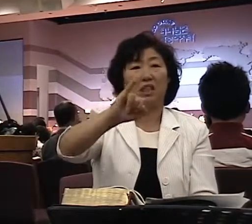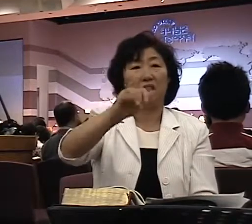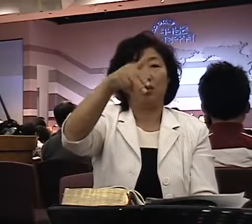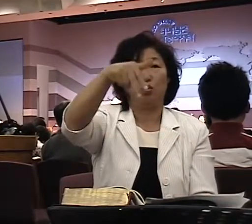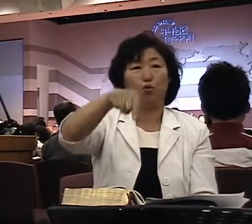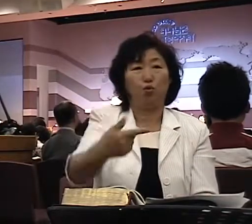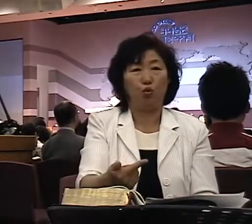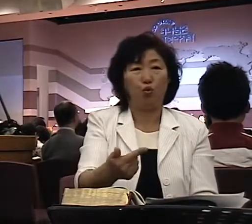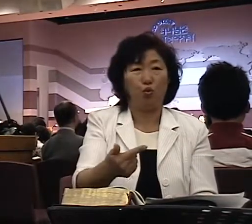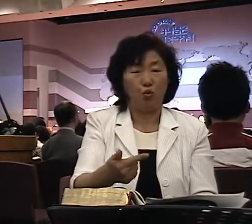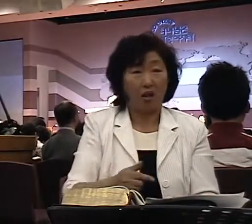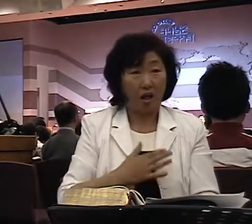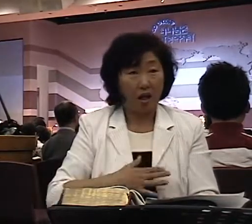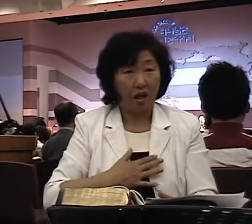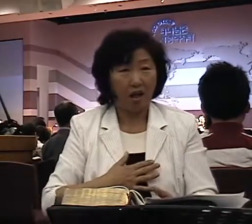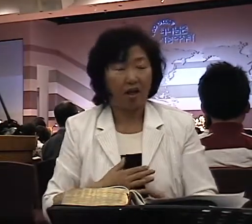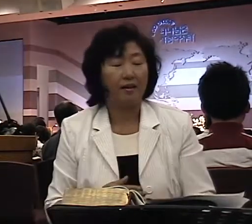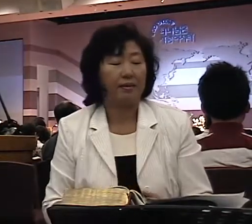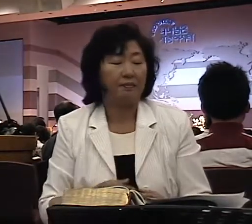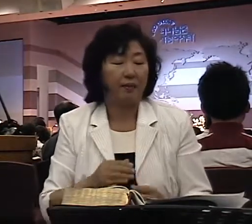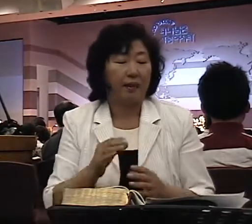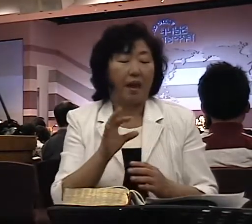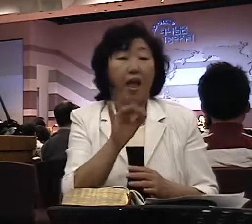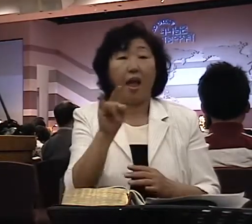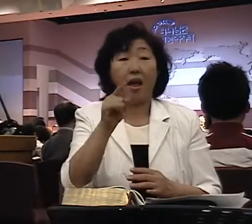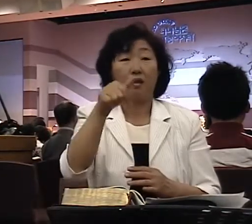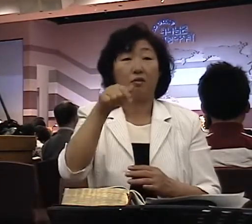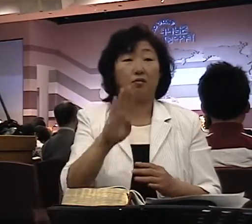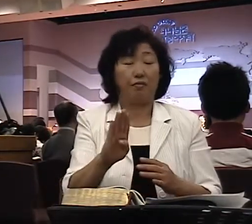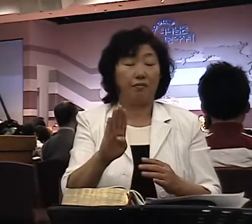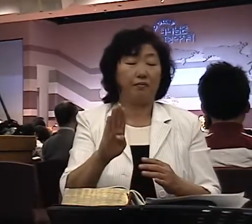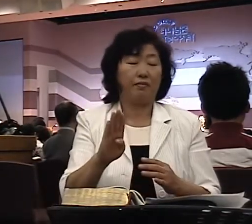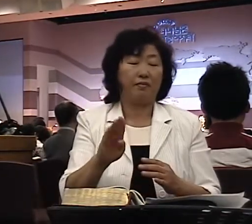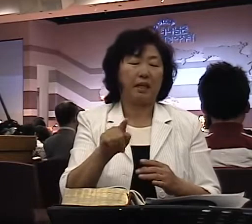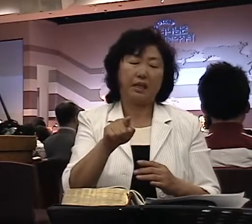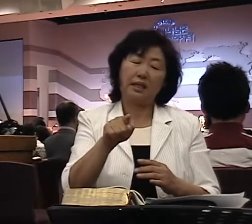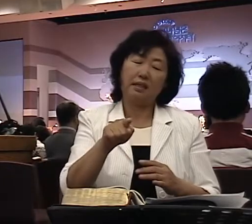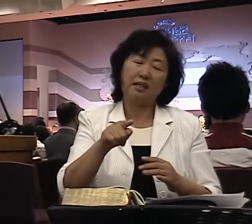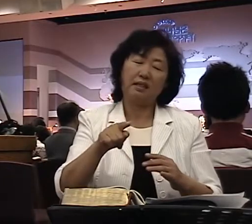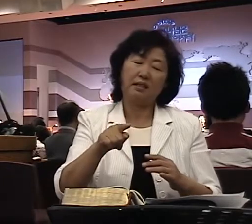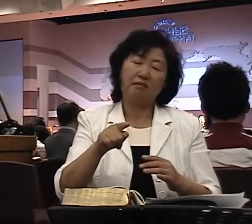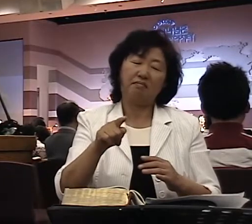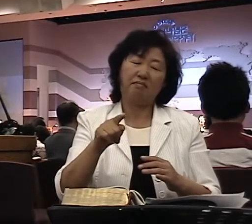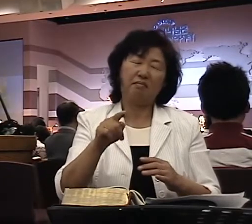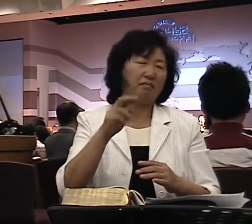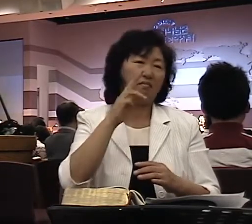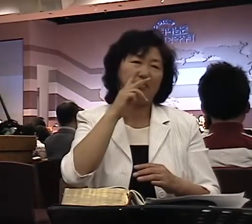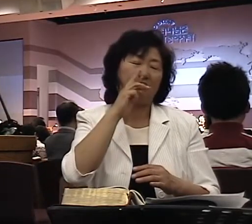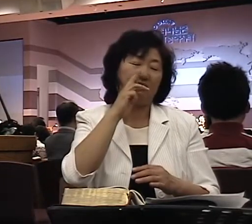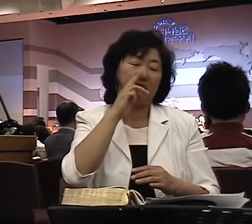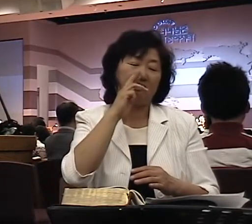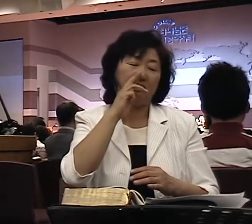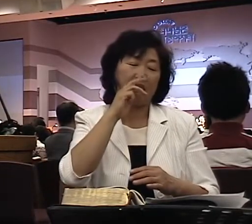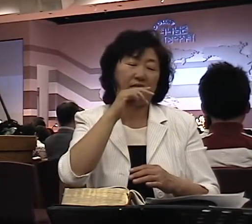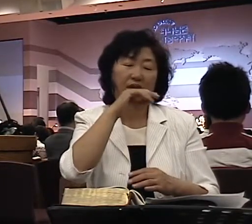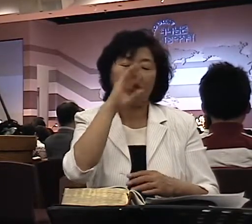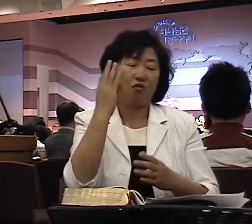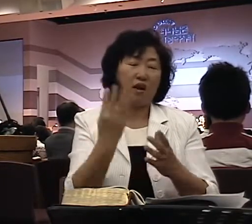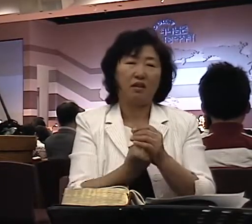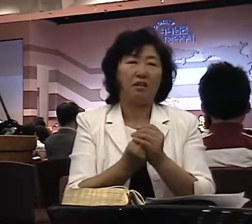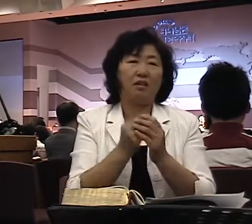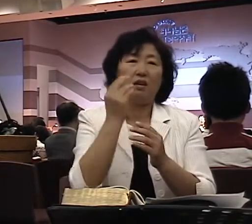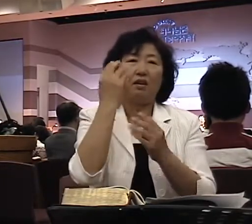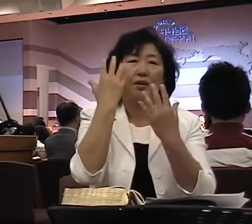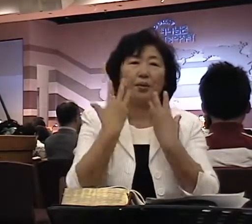자신이 지금 아무도 모르는 애굽에 살고 있지만, 이제 글렀다 하고 완전히 주저앉을 수 있었지만,